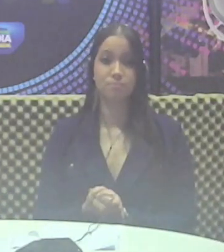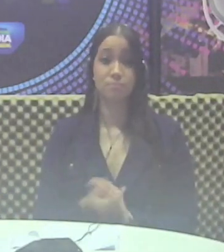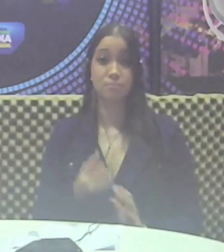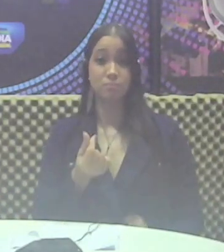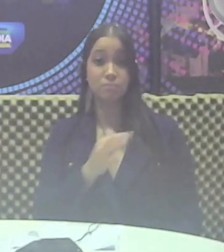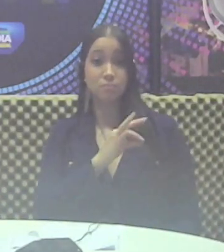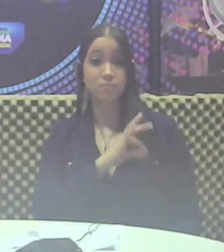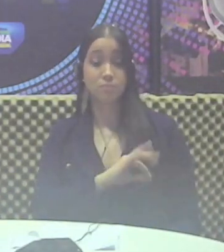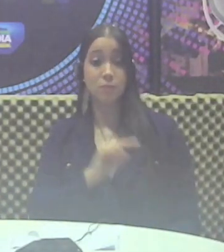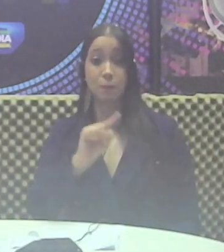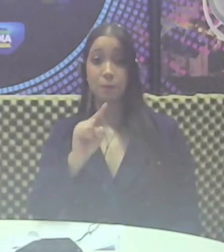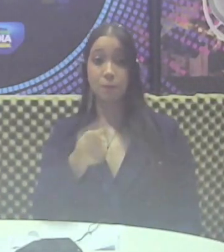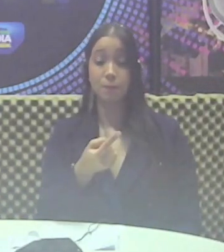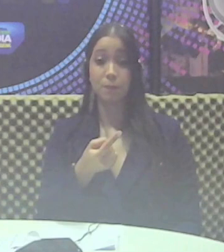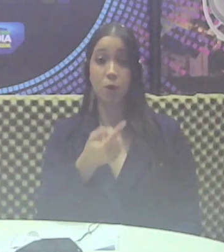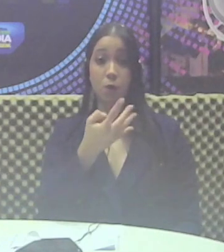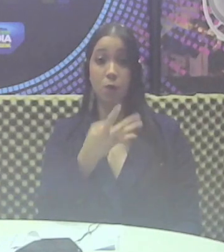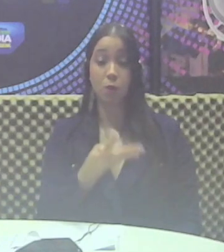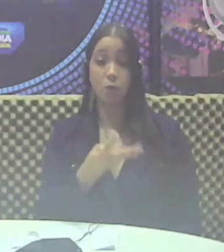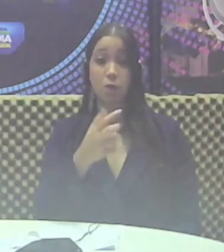salários variam de